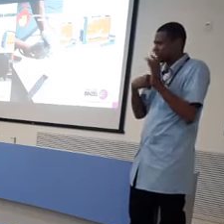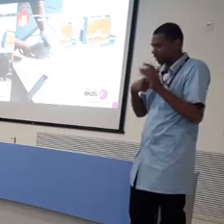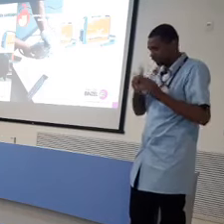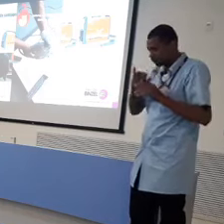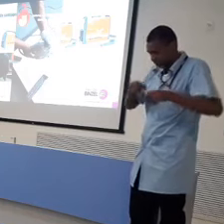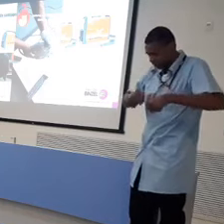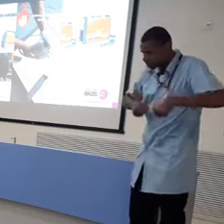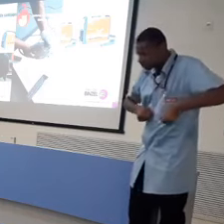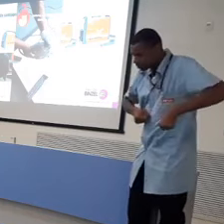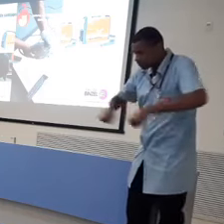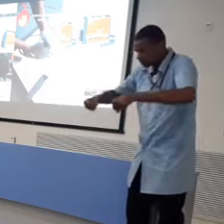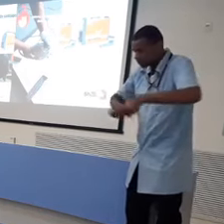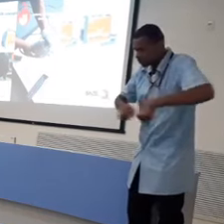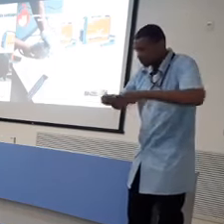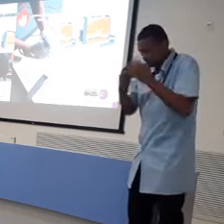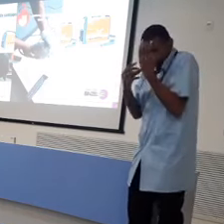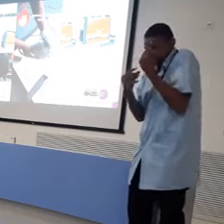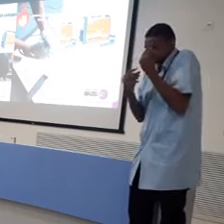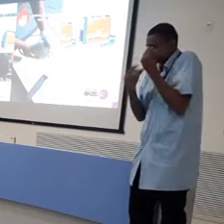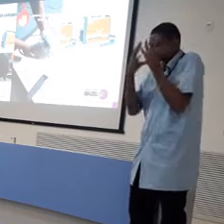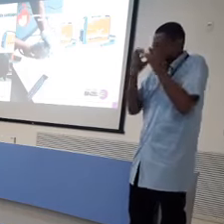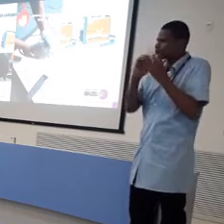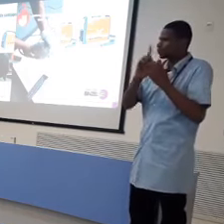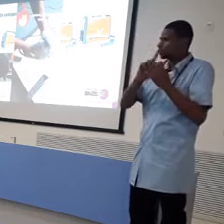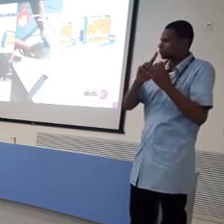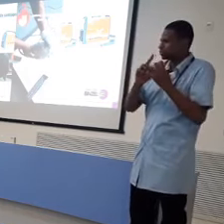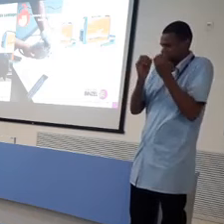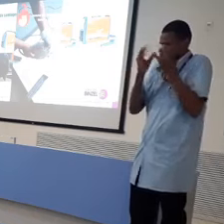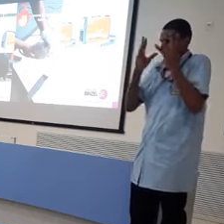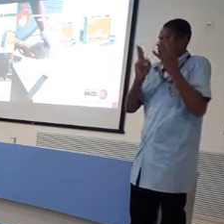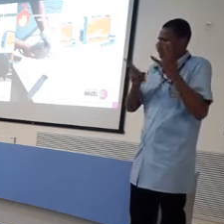todas as máscaras que tem, não vou falar também que a gente é a única, nós